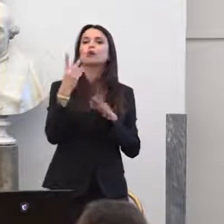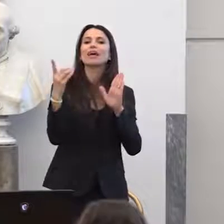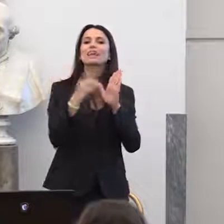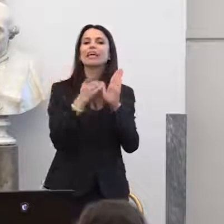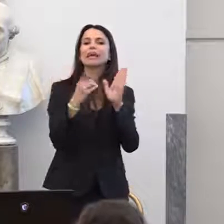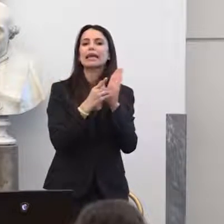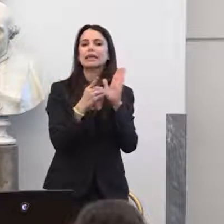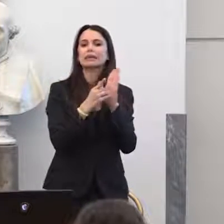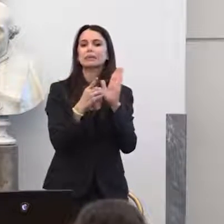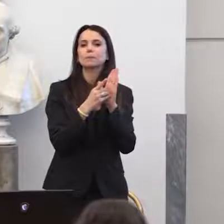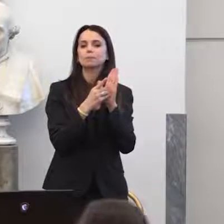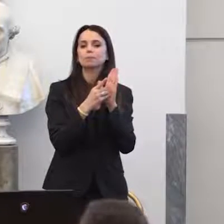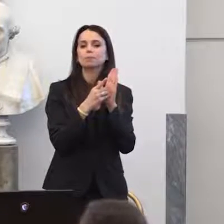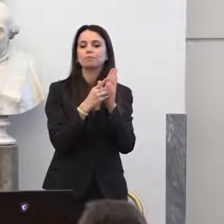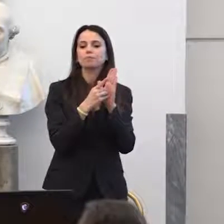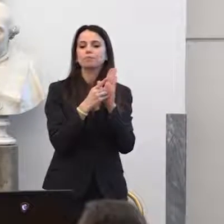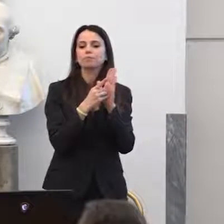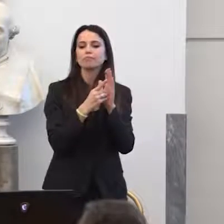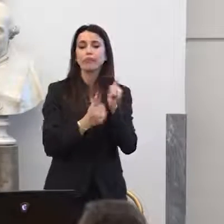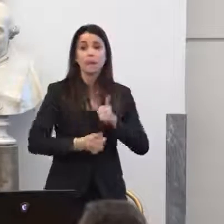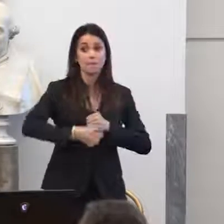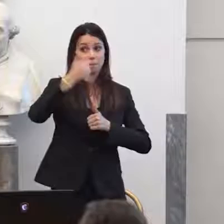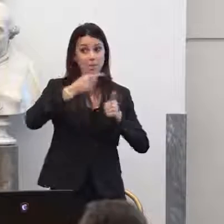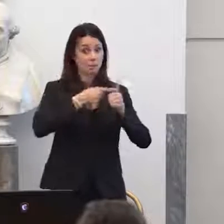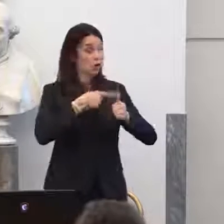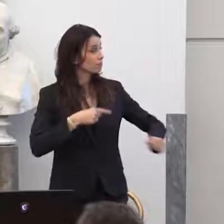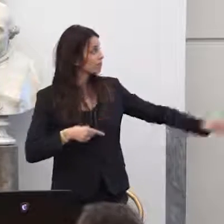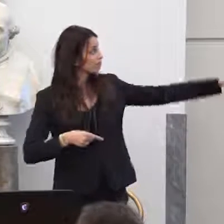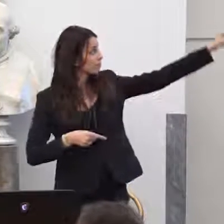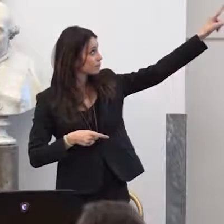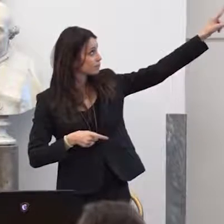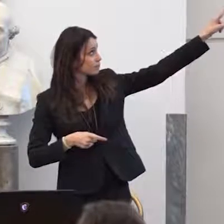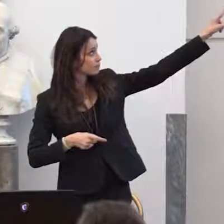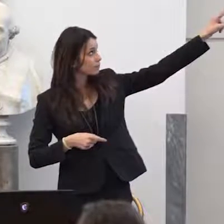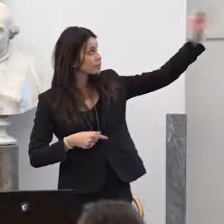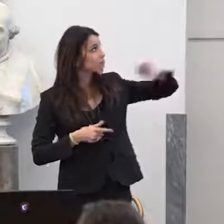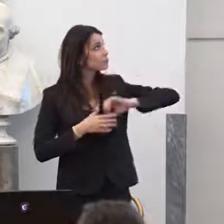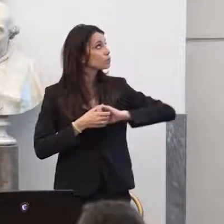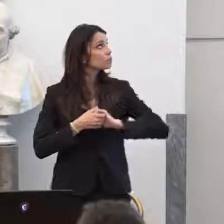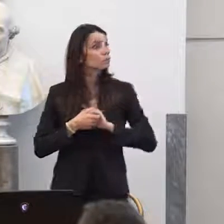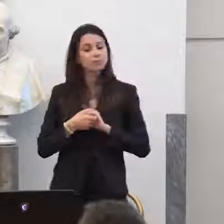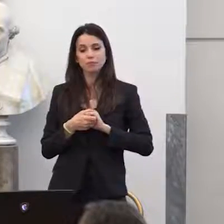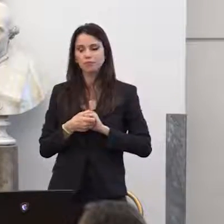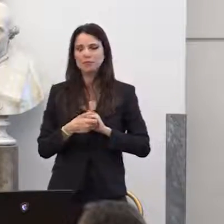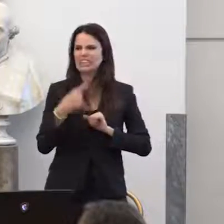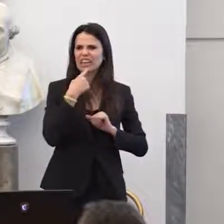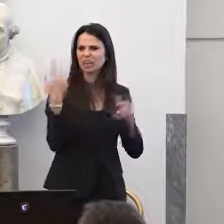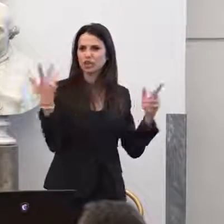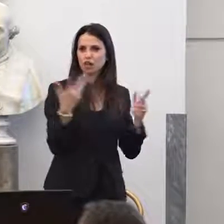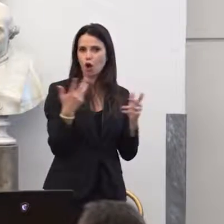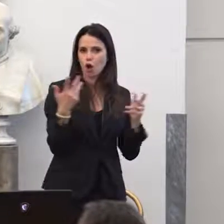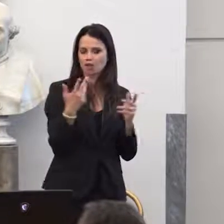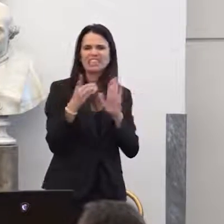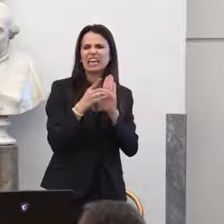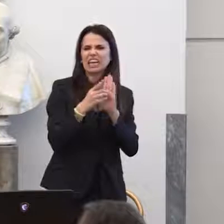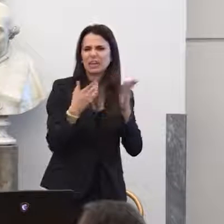due bozze di decreto, in particolare questo che parla di individuazione di percorsi appropriati nella rete di riabilitazione. Cosa dice questa bozza